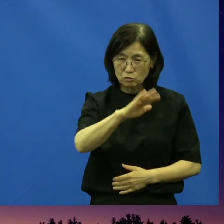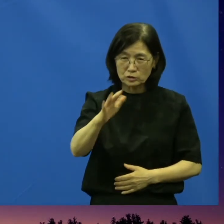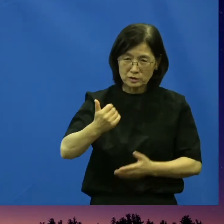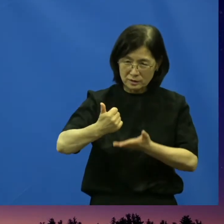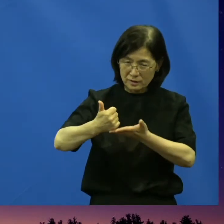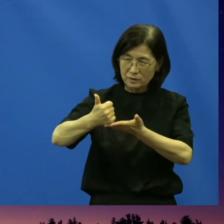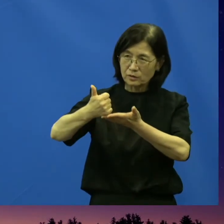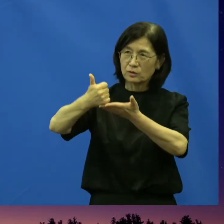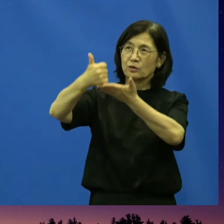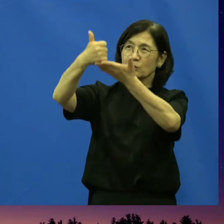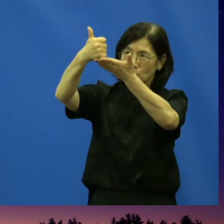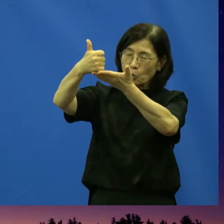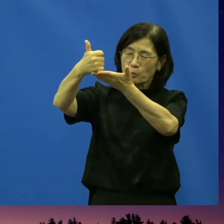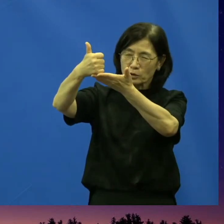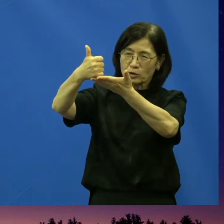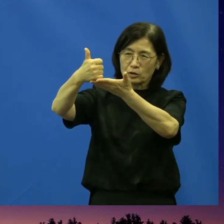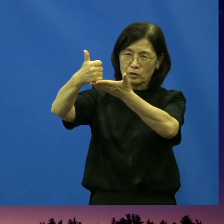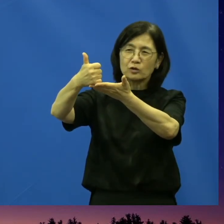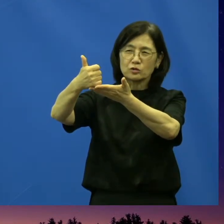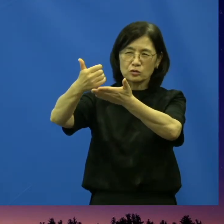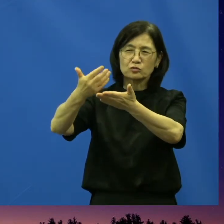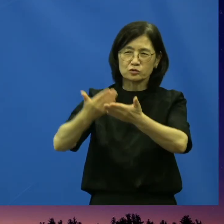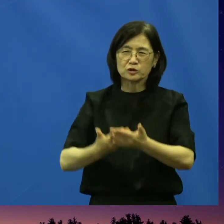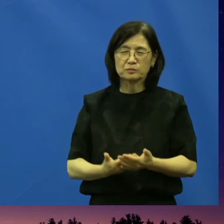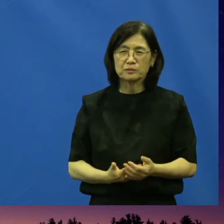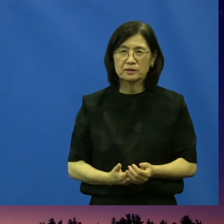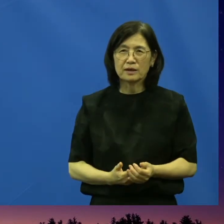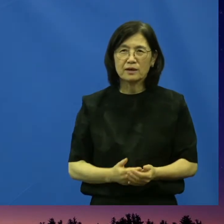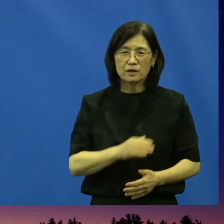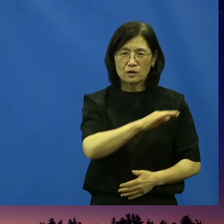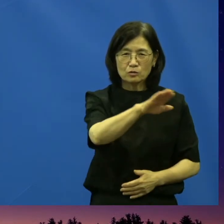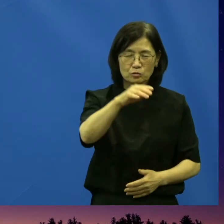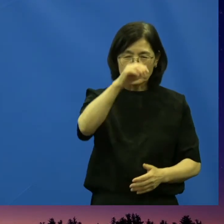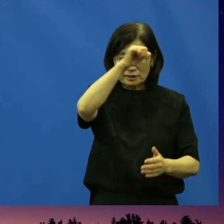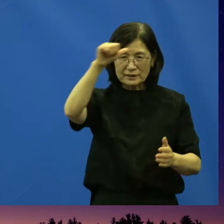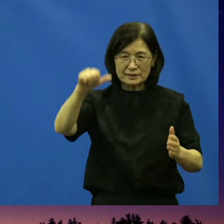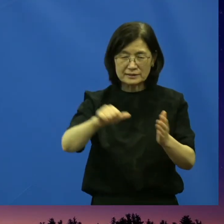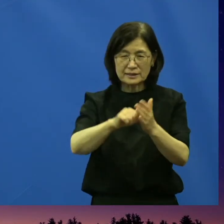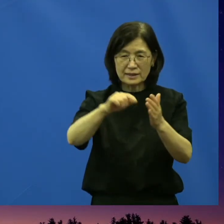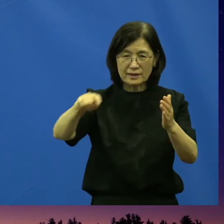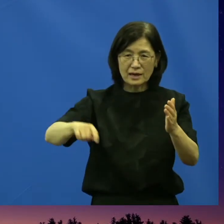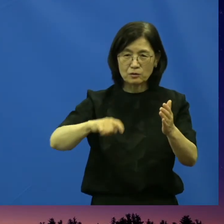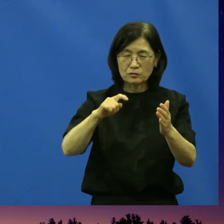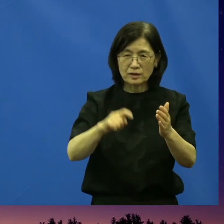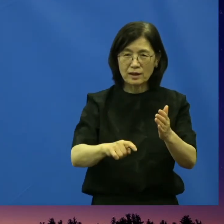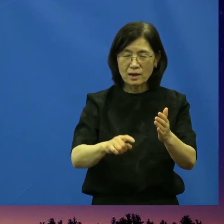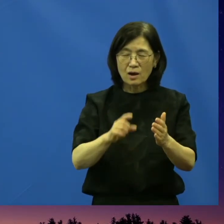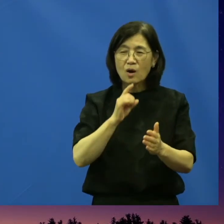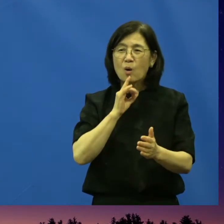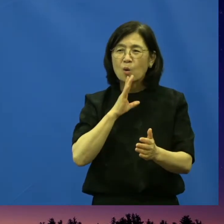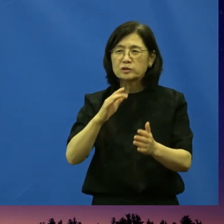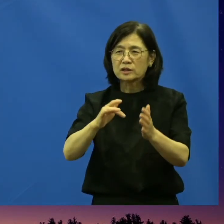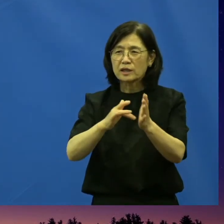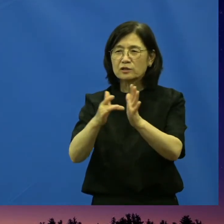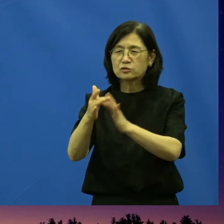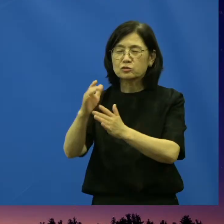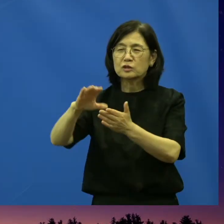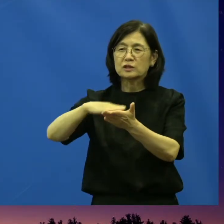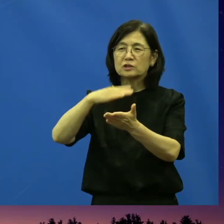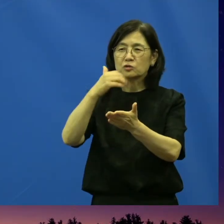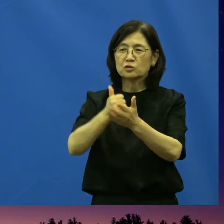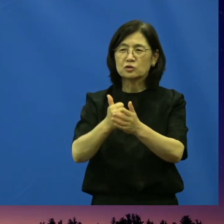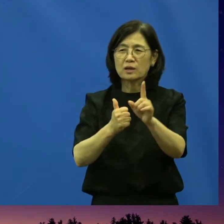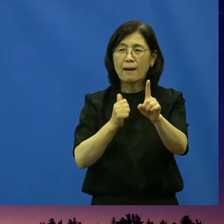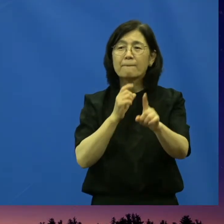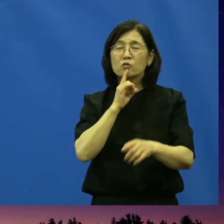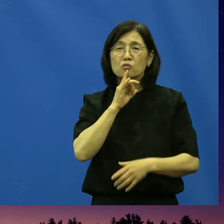이겨졸티드. 여러분, 우리의 인생 가운데 그분 같은 분은 없습니다. 그래서 우리는 언제나 찬양을 부를 때도